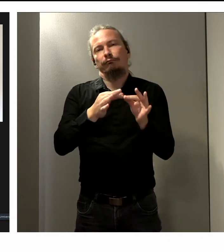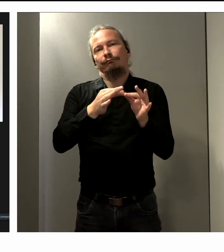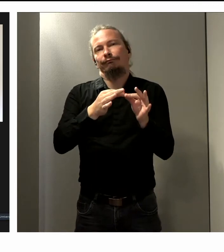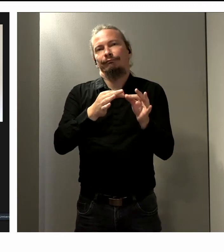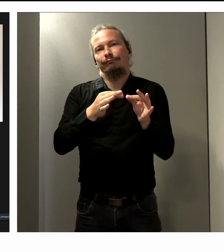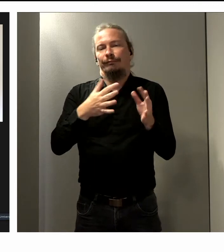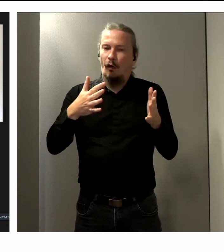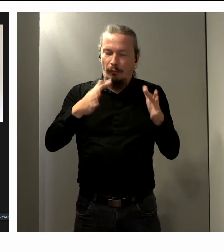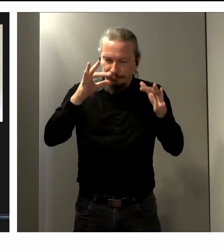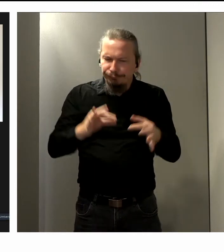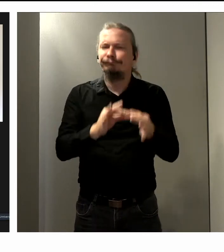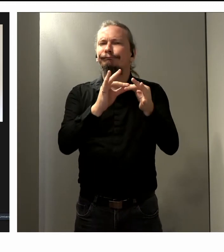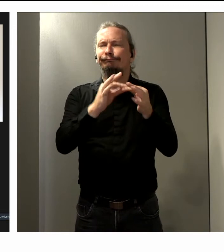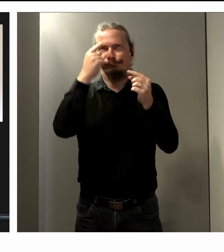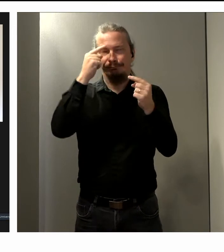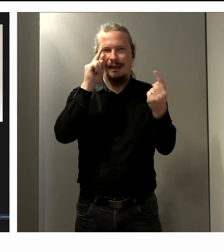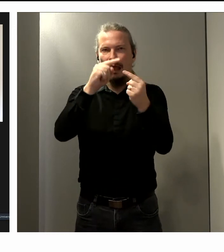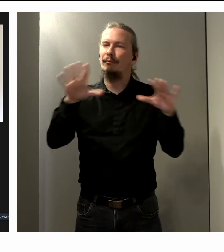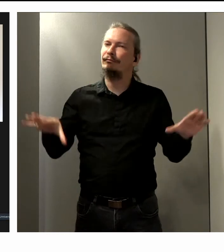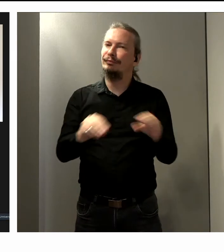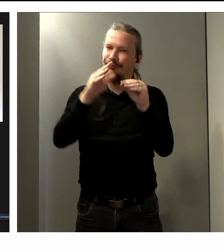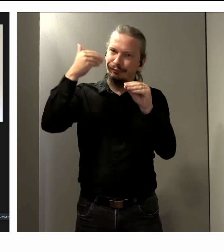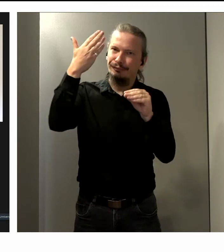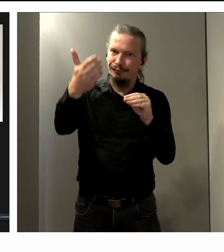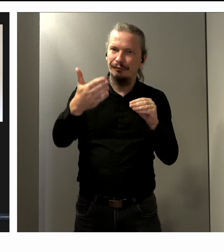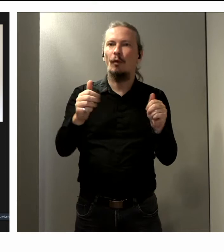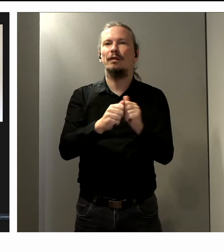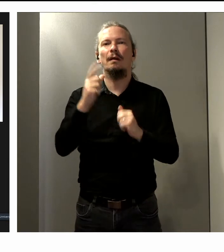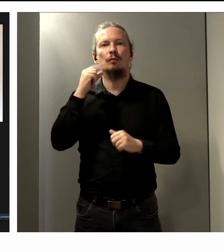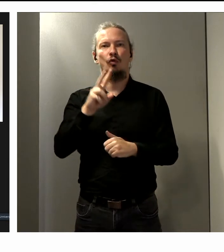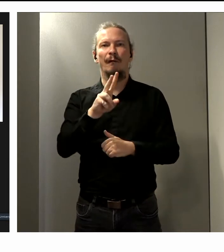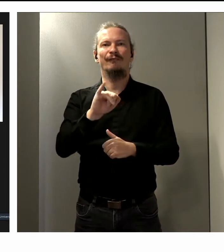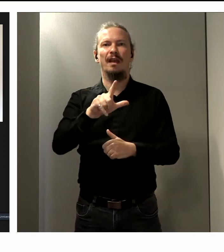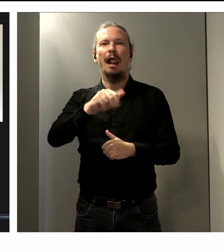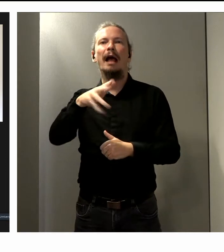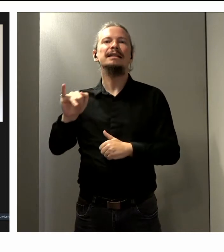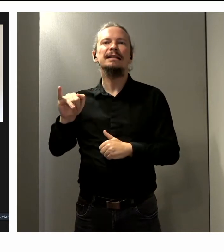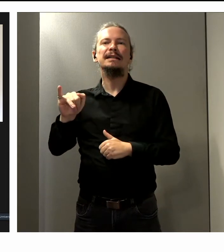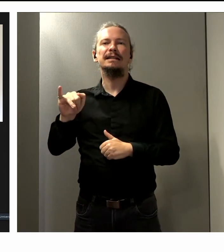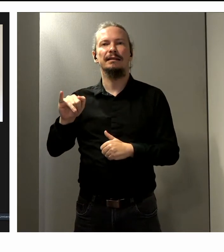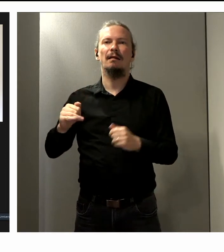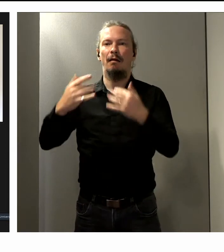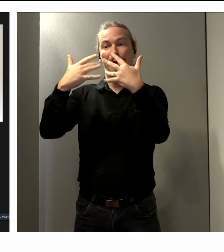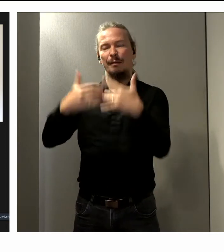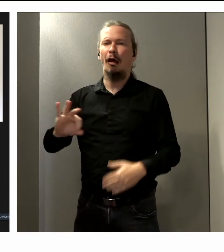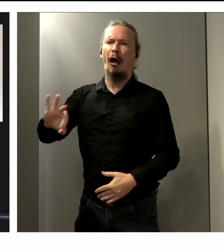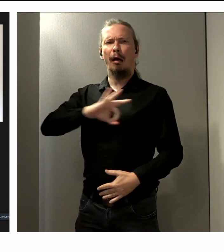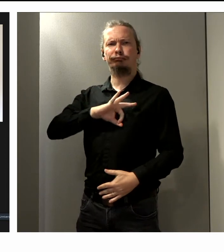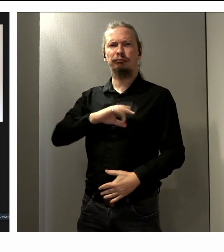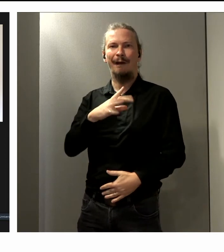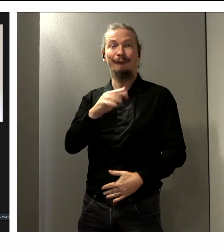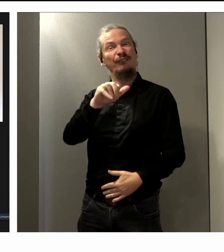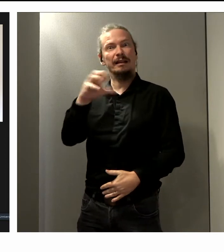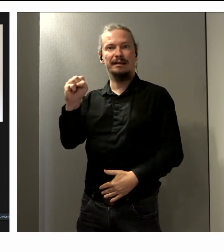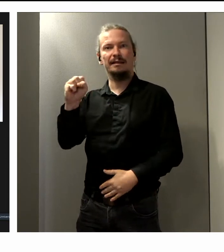conclure, reprendre, faire émerger certains sujets, nous avons avec nous Cédric Villani, mathématicien médaillé Fields, député de